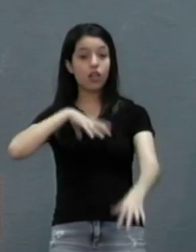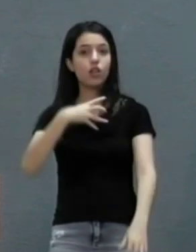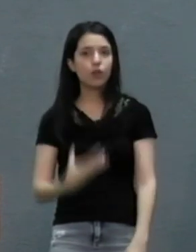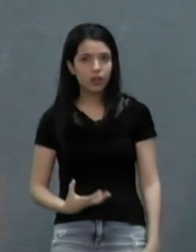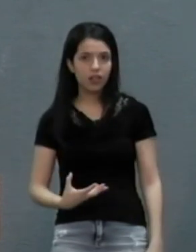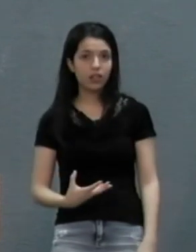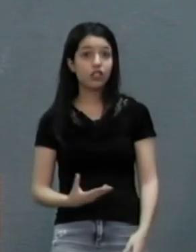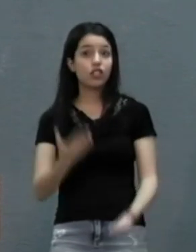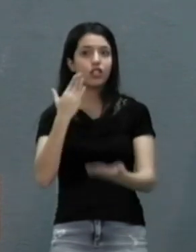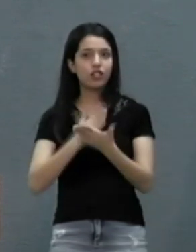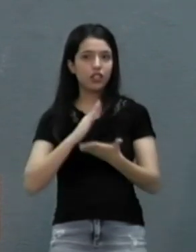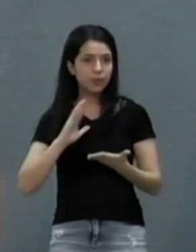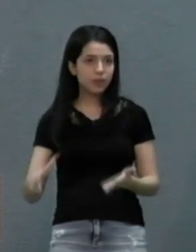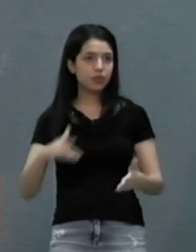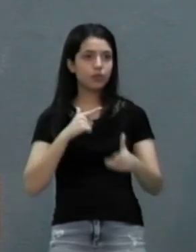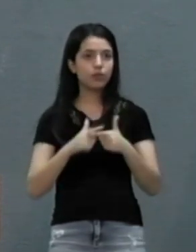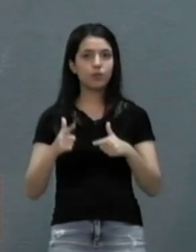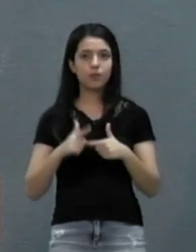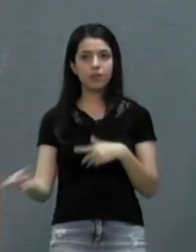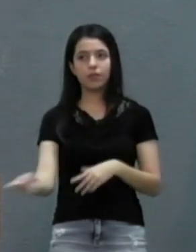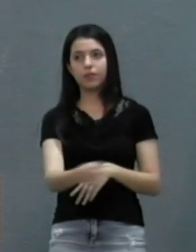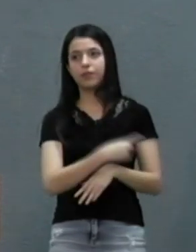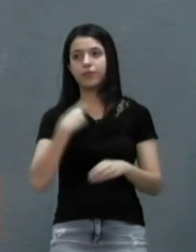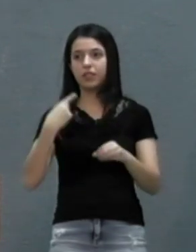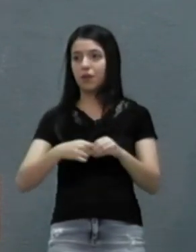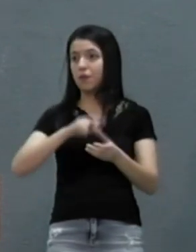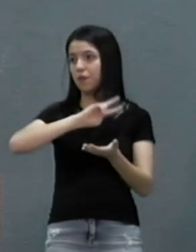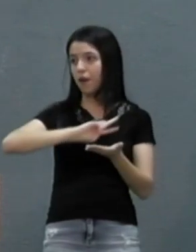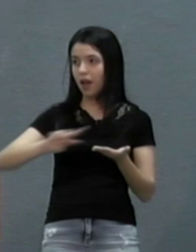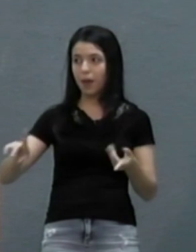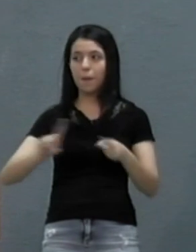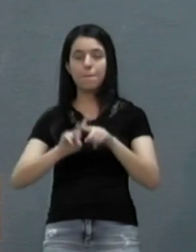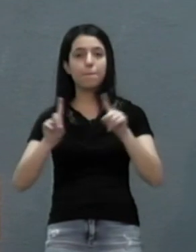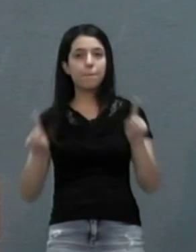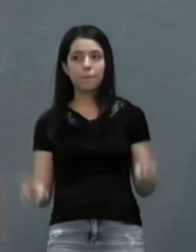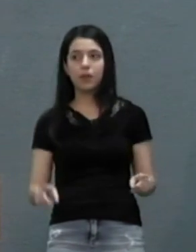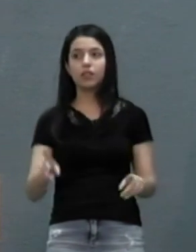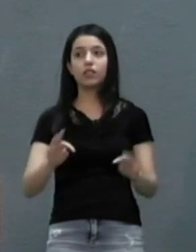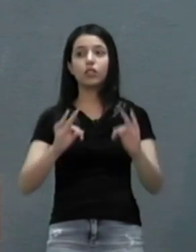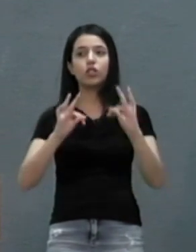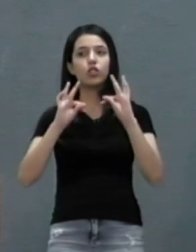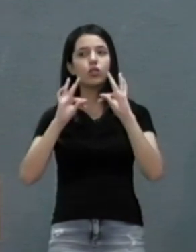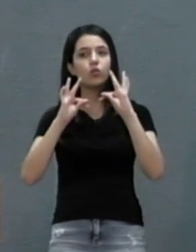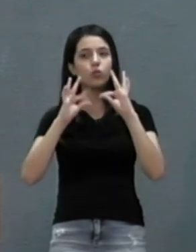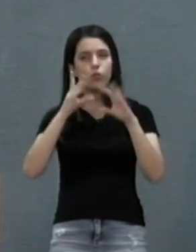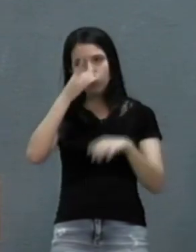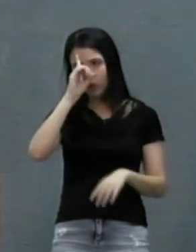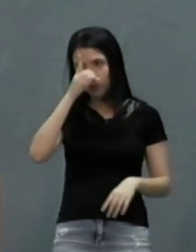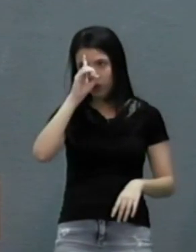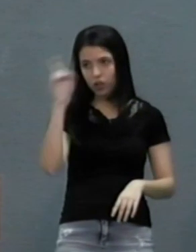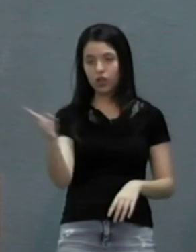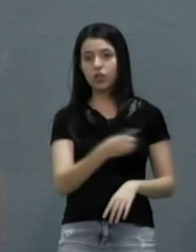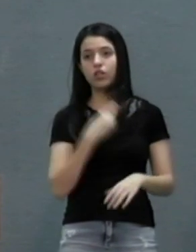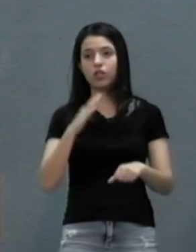resolver os problemas do nosso município. São tantos, mas cada dia que passa, temos avançado cada vez mais.